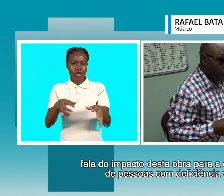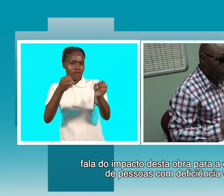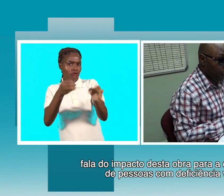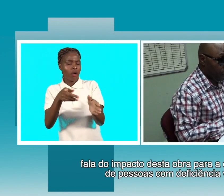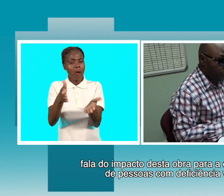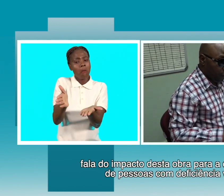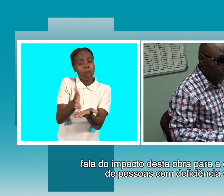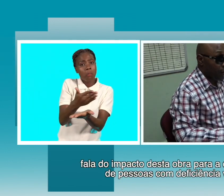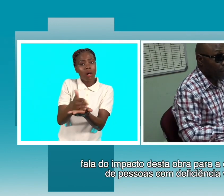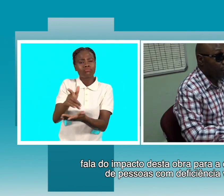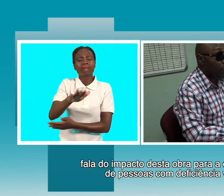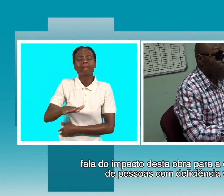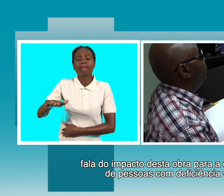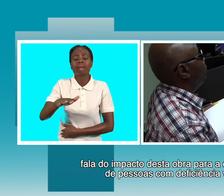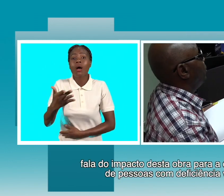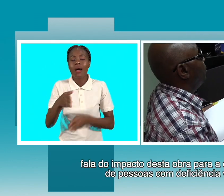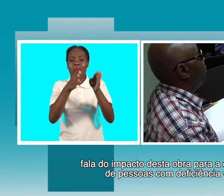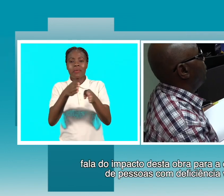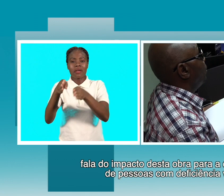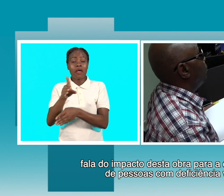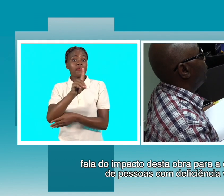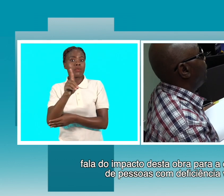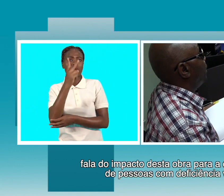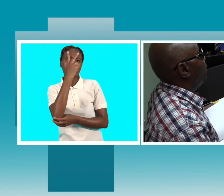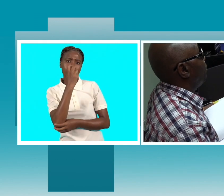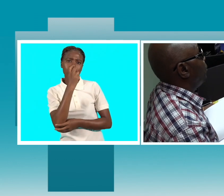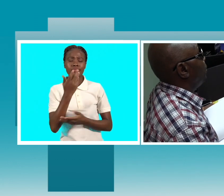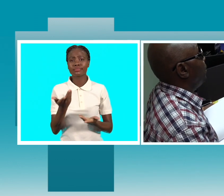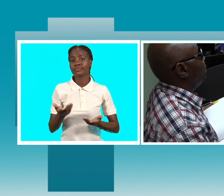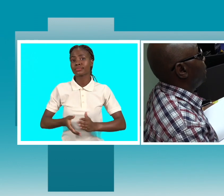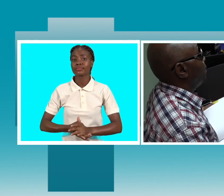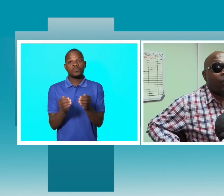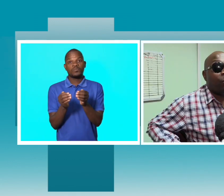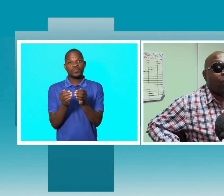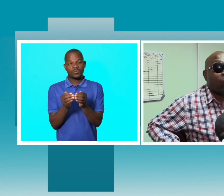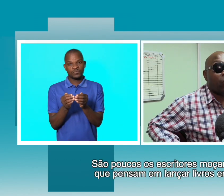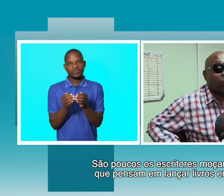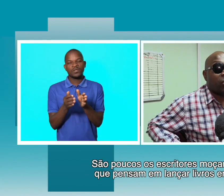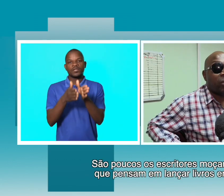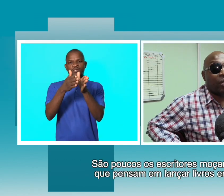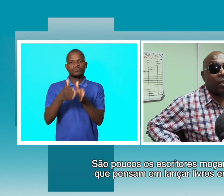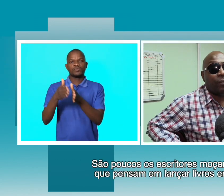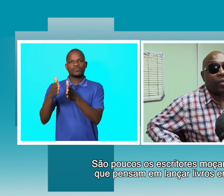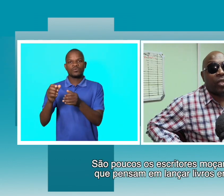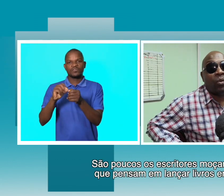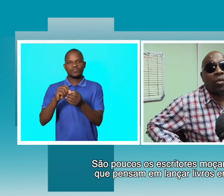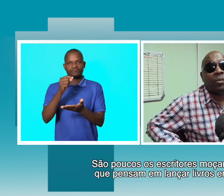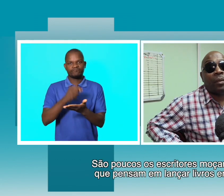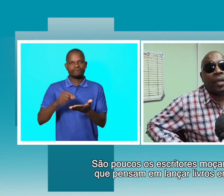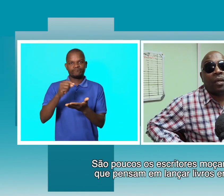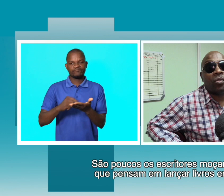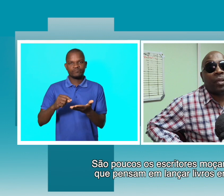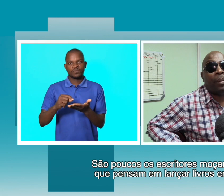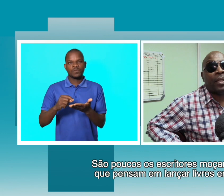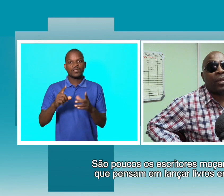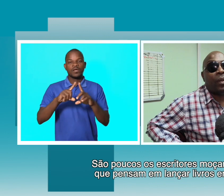impacto desta obra para a comunidade das pessoas com deficiência visual. São poucos escritores